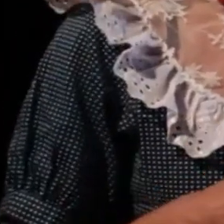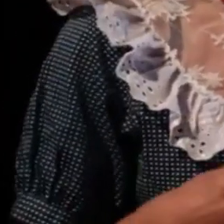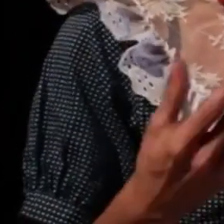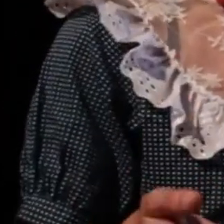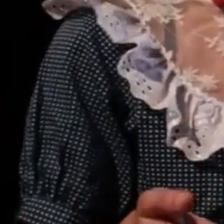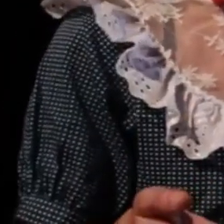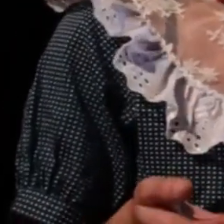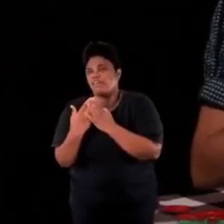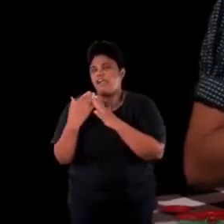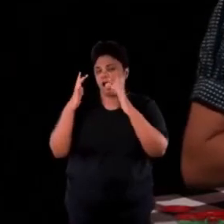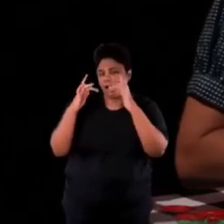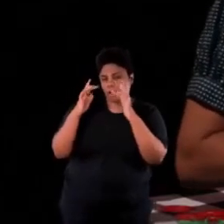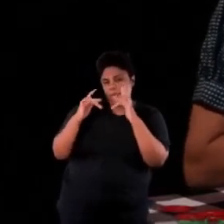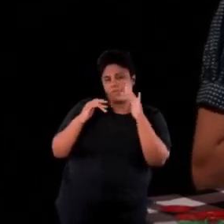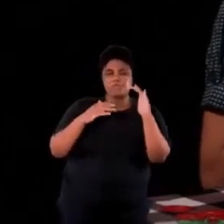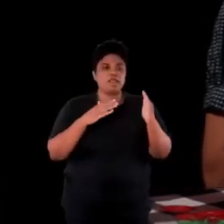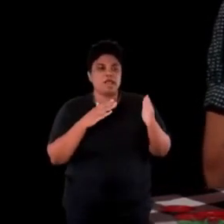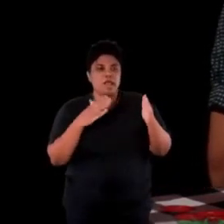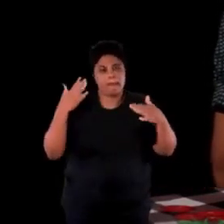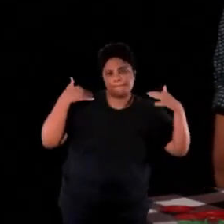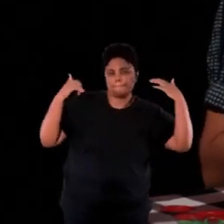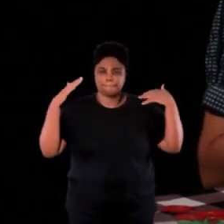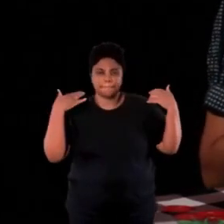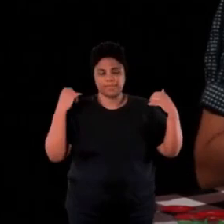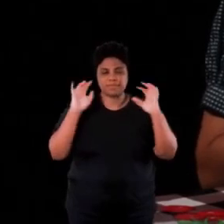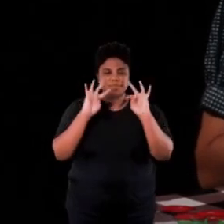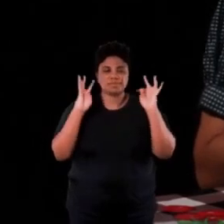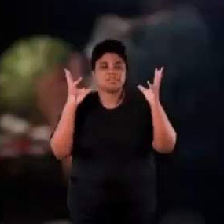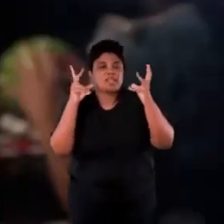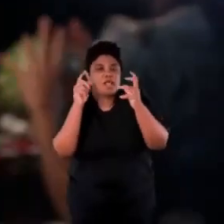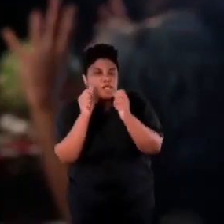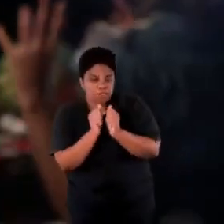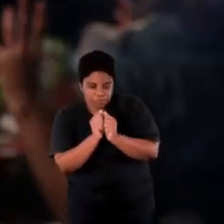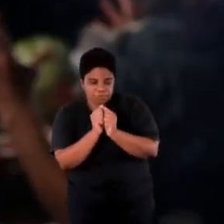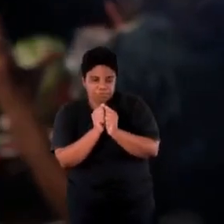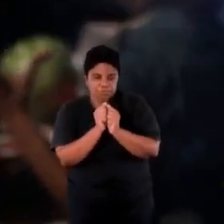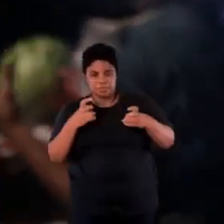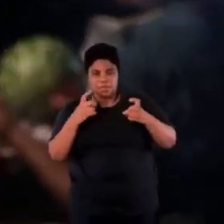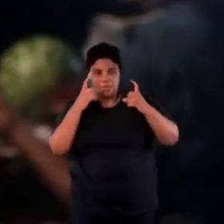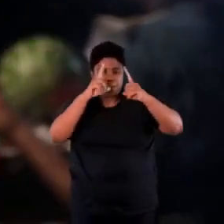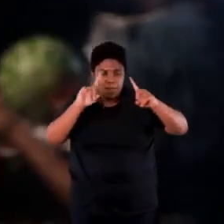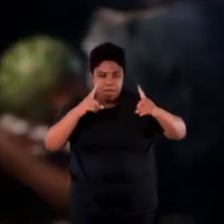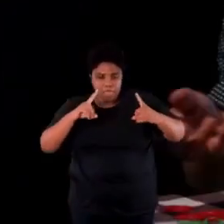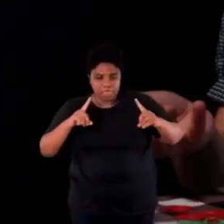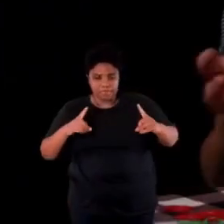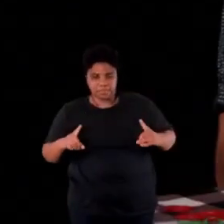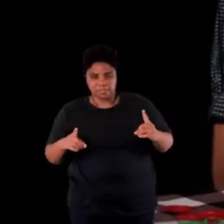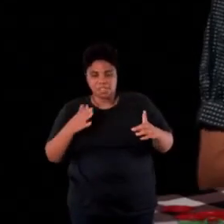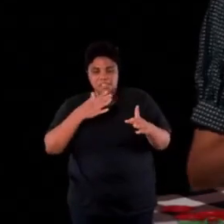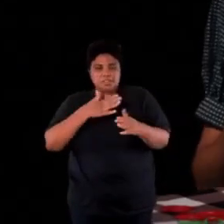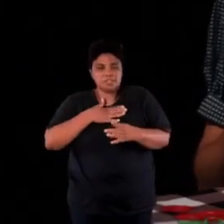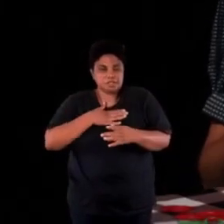por Vanessa Cordeiro. Quando, na verdade, eu tenho para mim que a pior deficiência é a da sociedade e